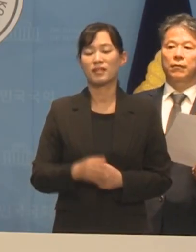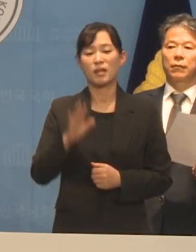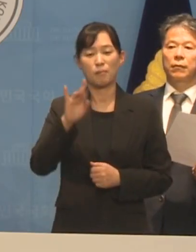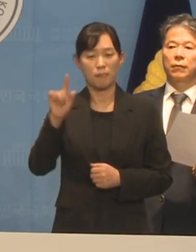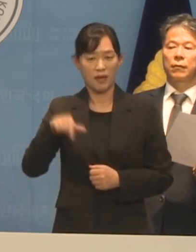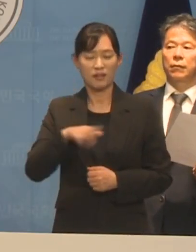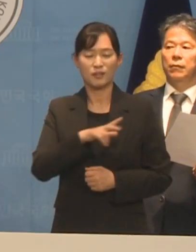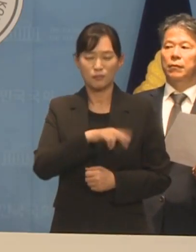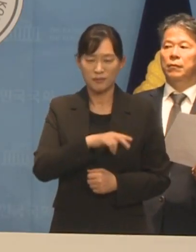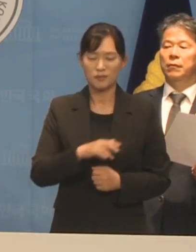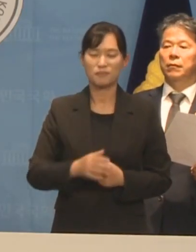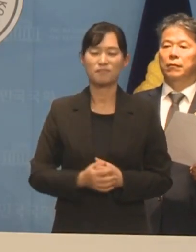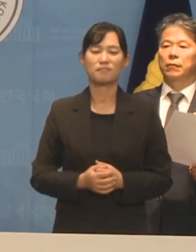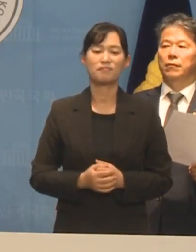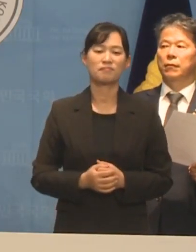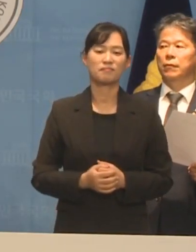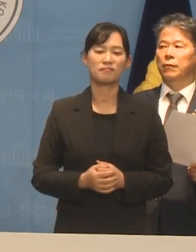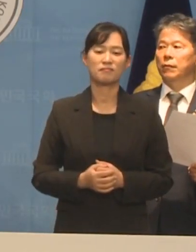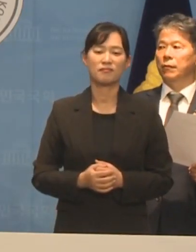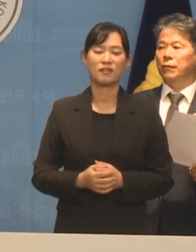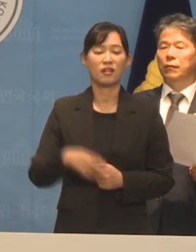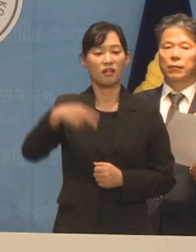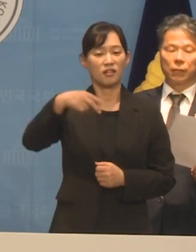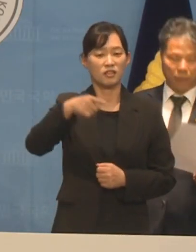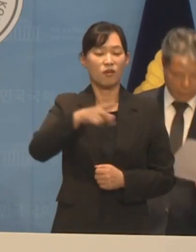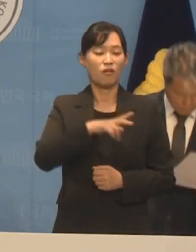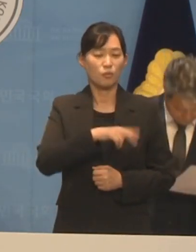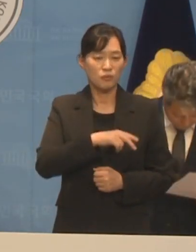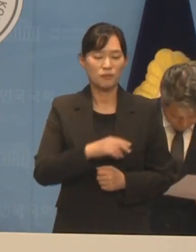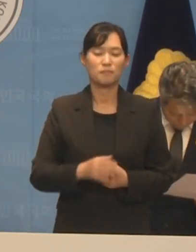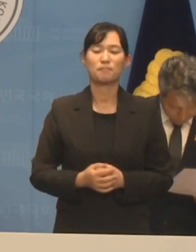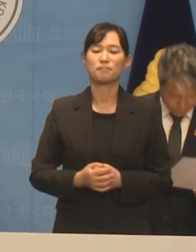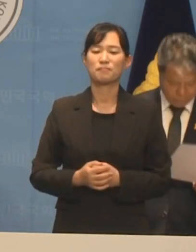백혜련 의원님, 서영석 의원님,